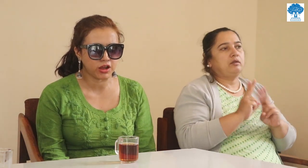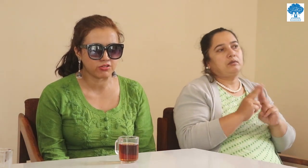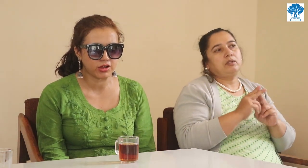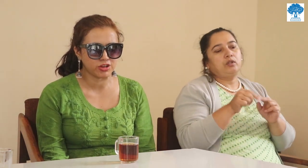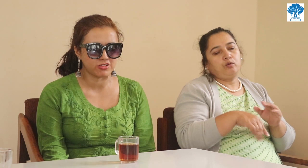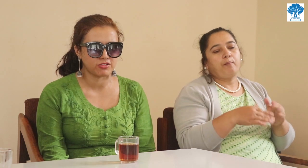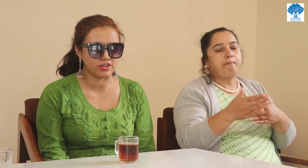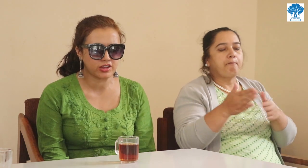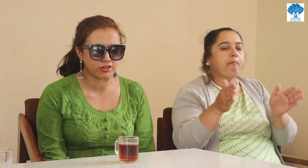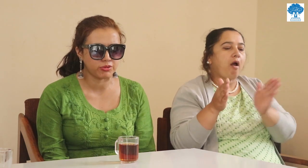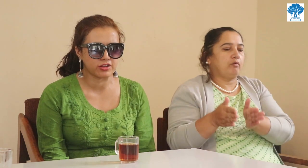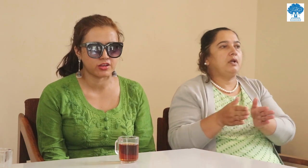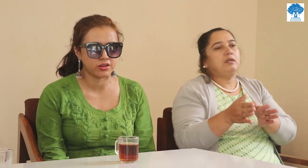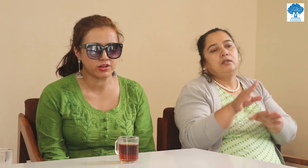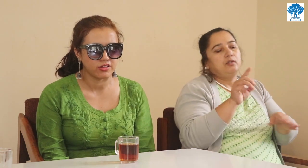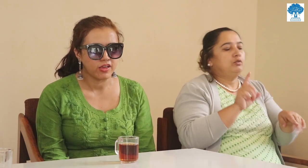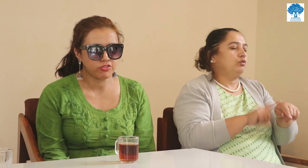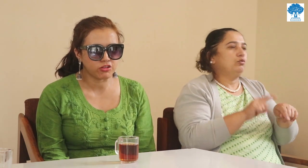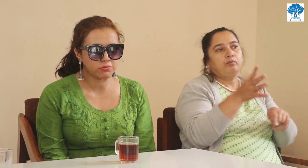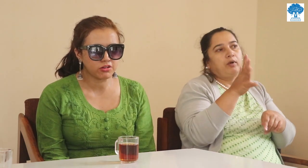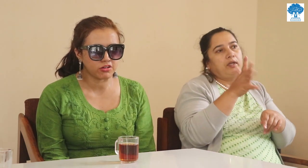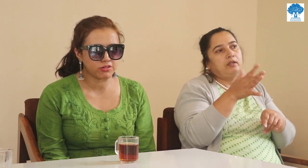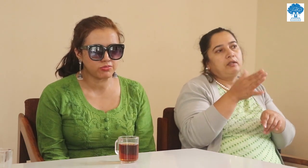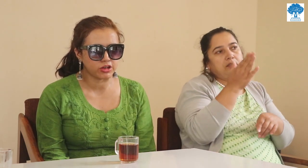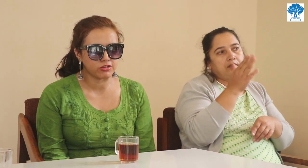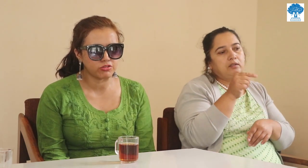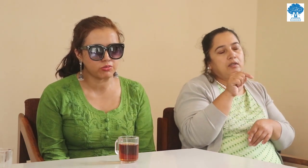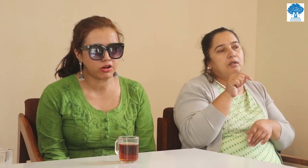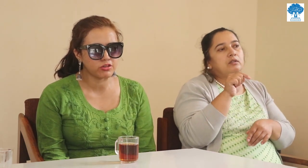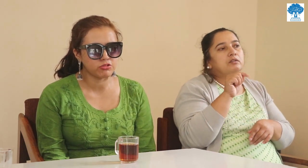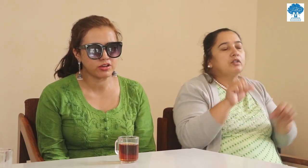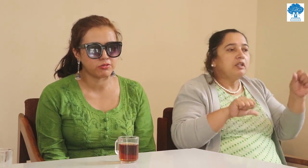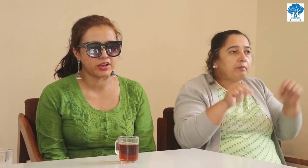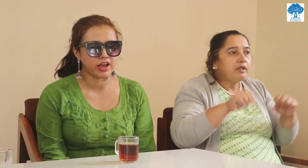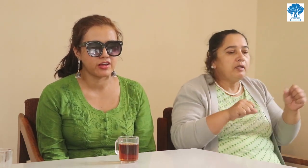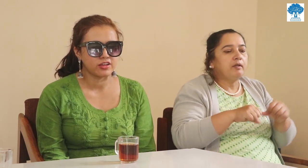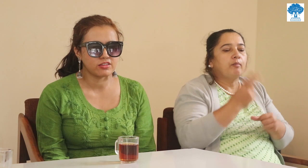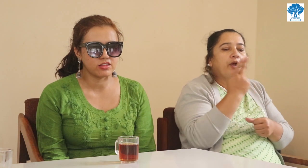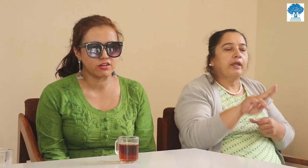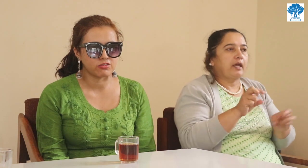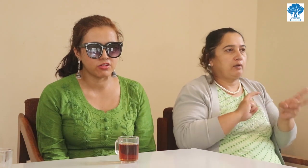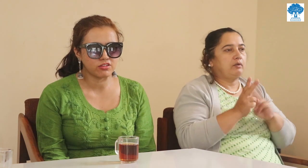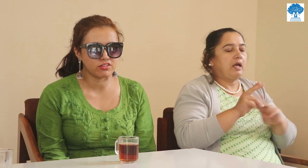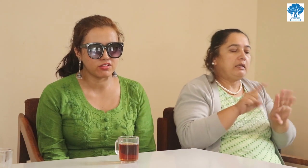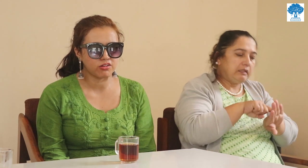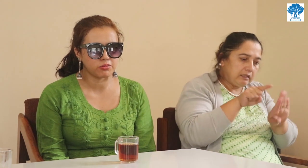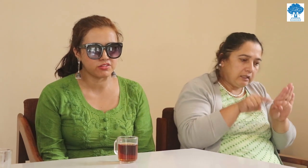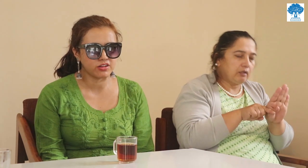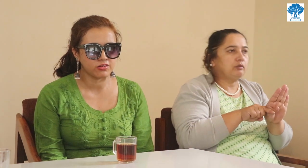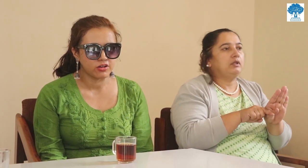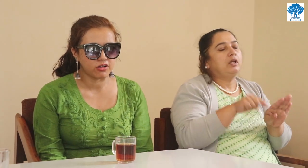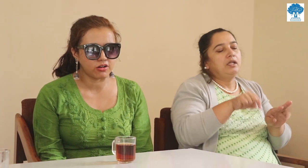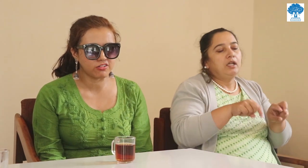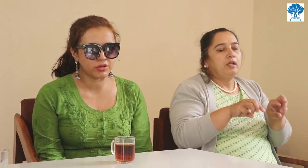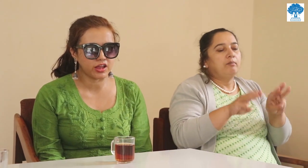चाहिँ त्यो बाटोलाई मैले लिइराख्नु परेन। किनभने जति पनि अघि उल्लेख भएका नीतिहरू छन् तीले अवश्य